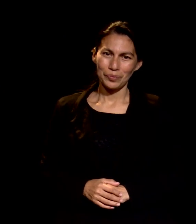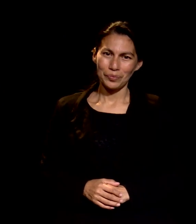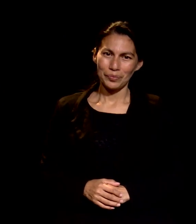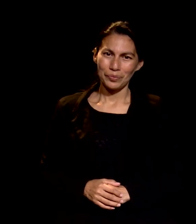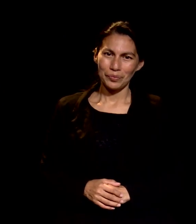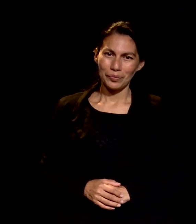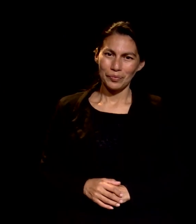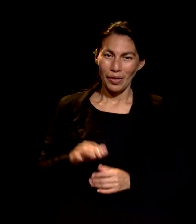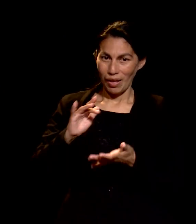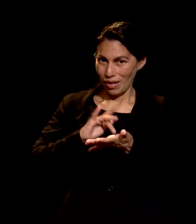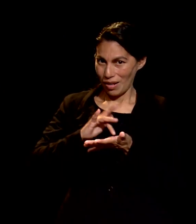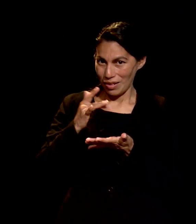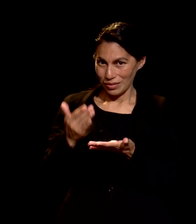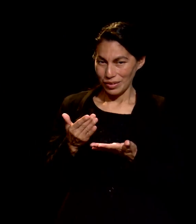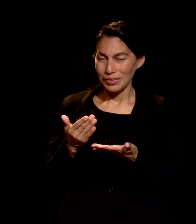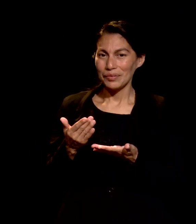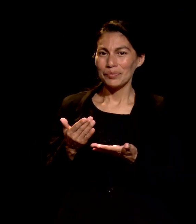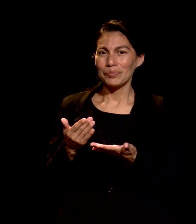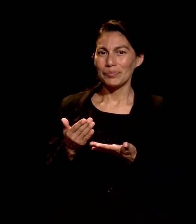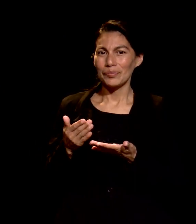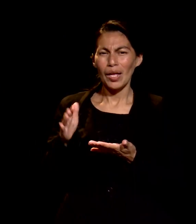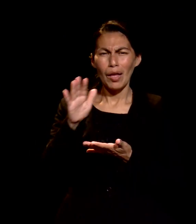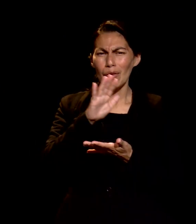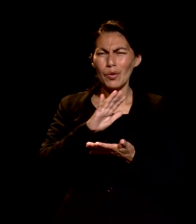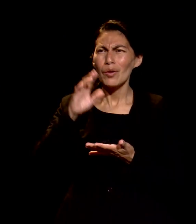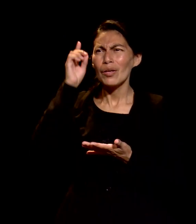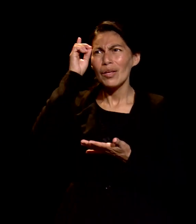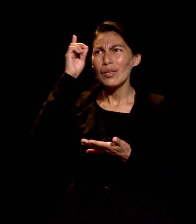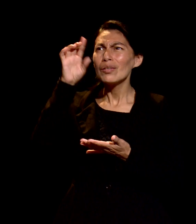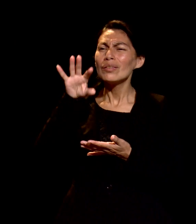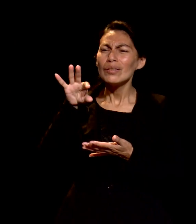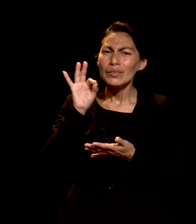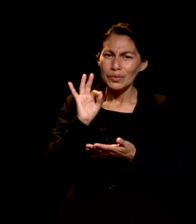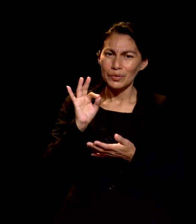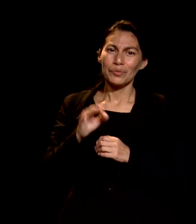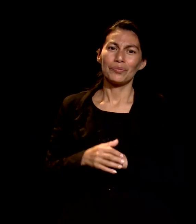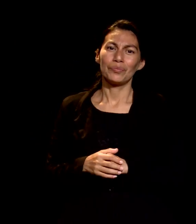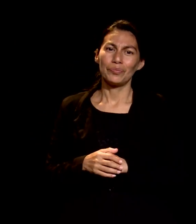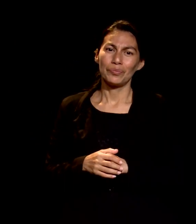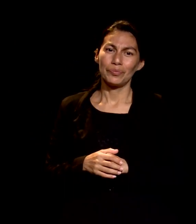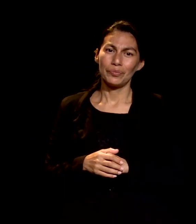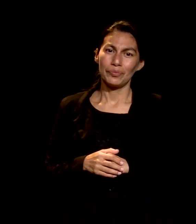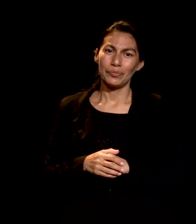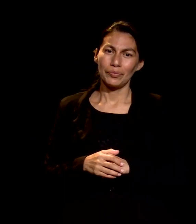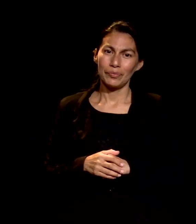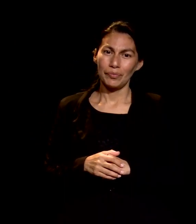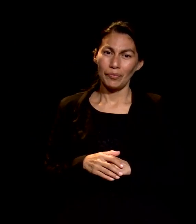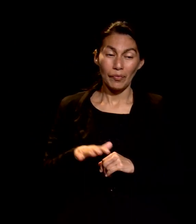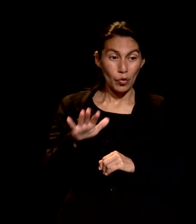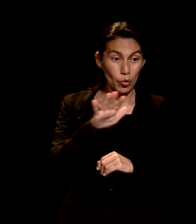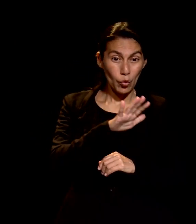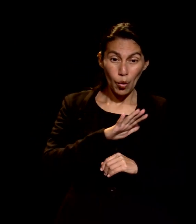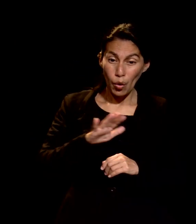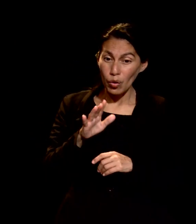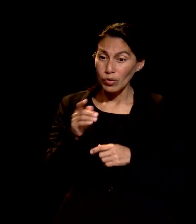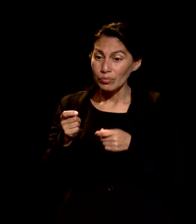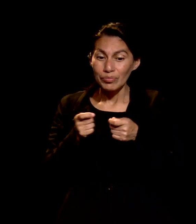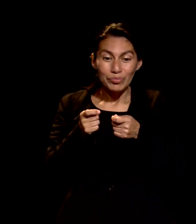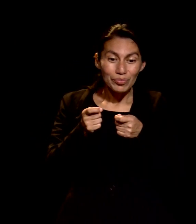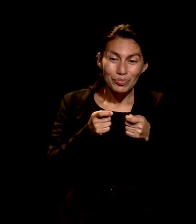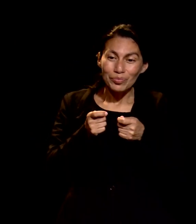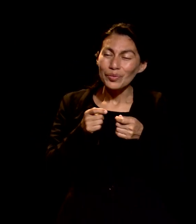de aquellos medios que Dios escoge, pero que están sintonizándonos